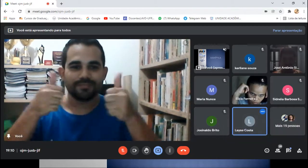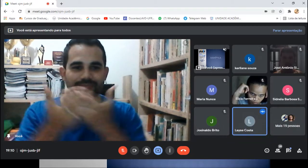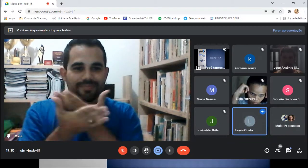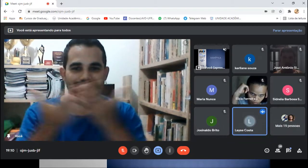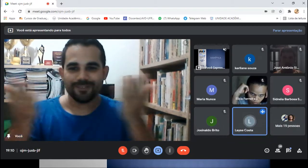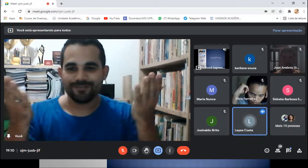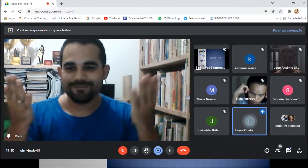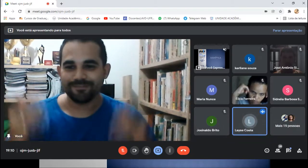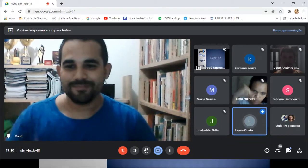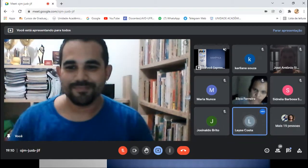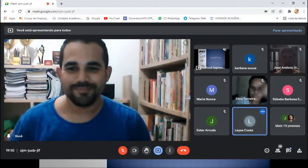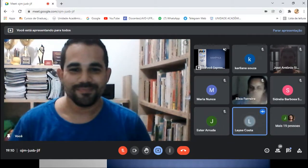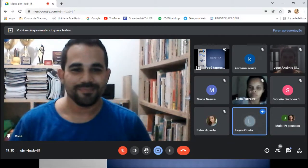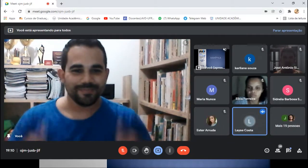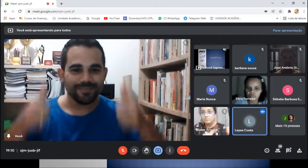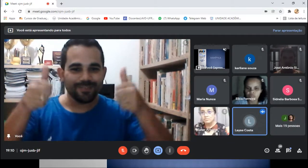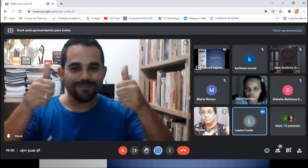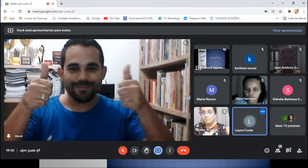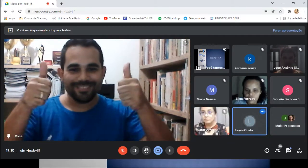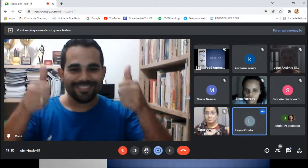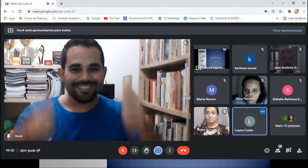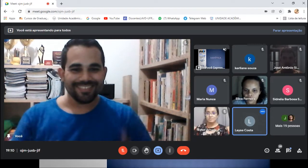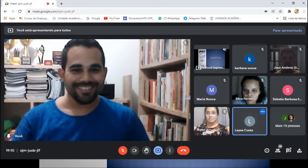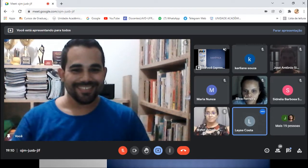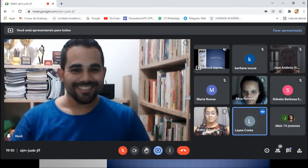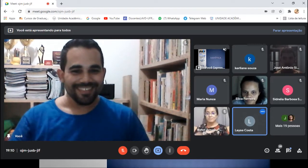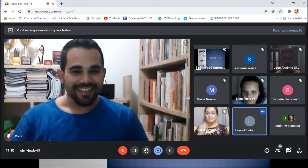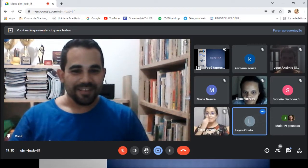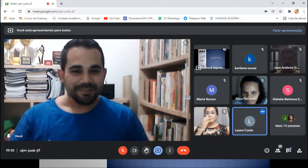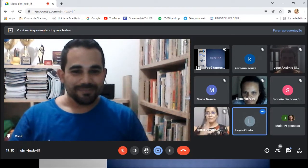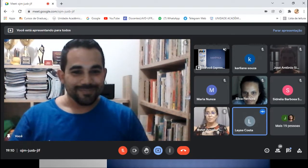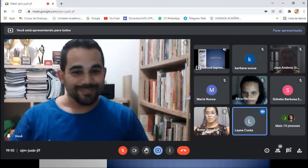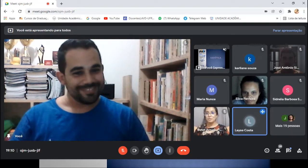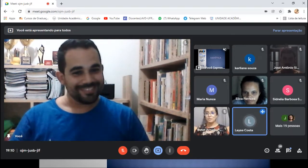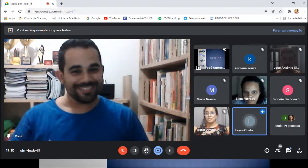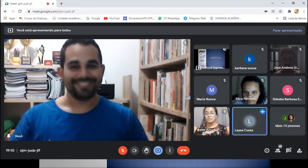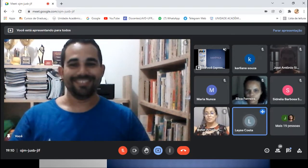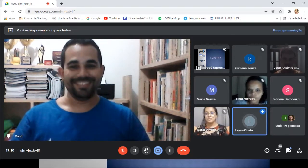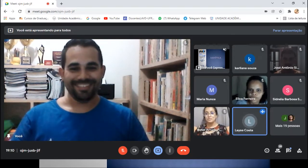boa noite a todos. Boa noite.